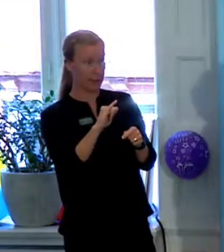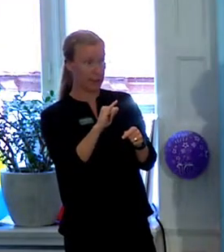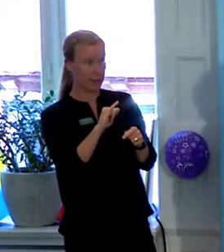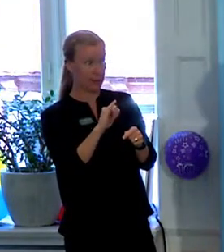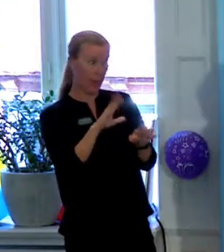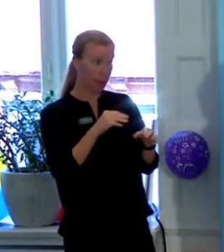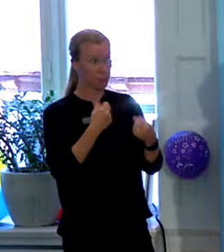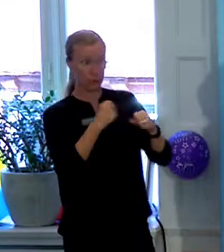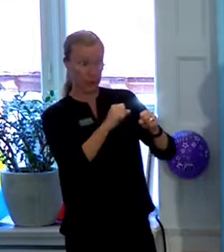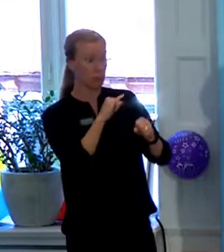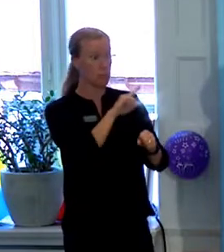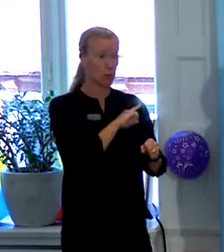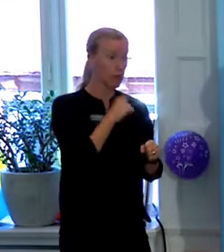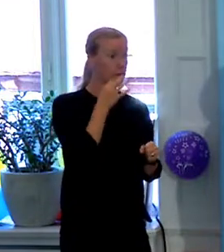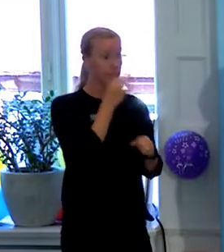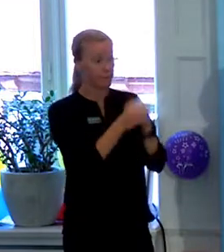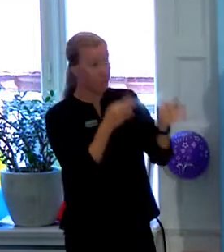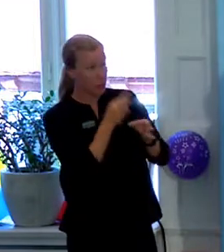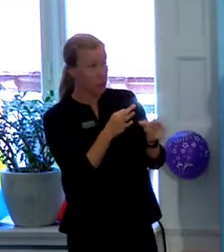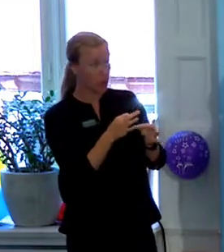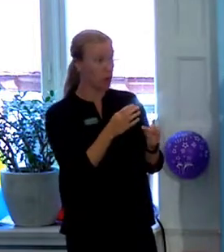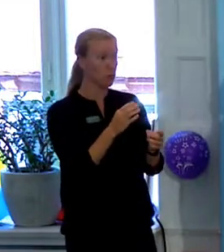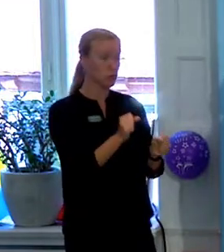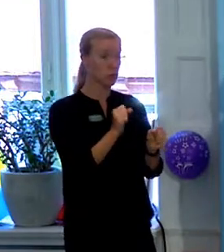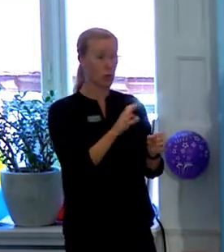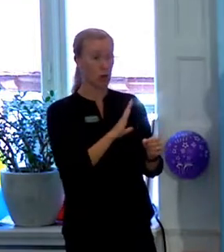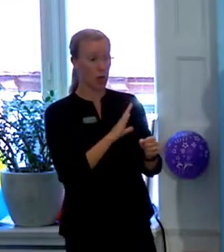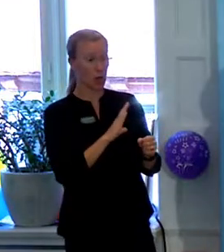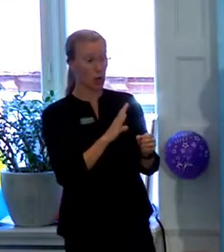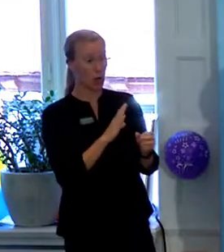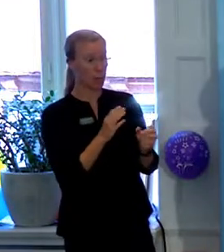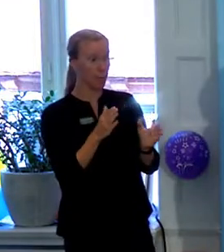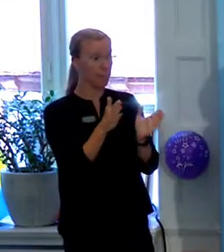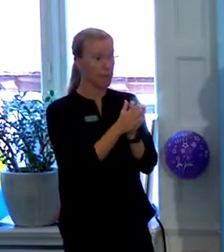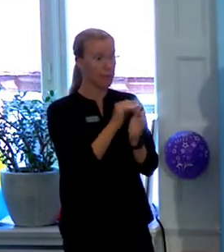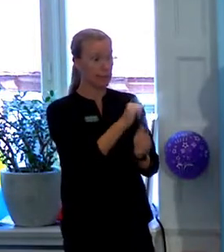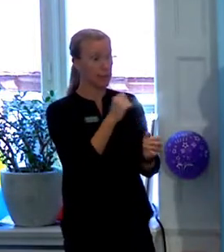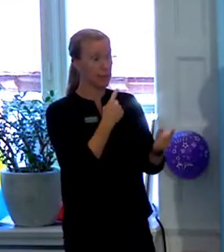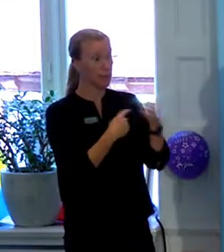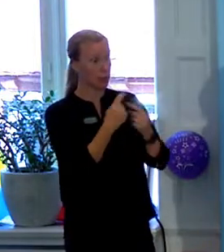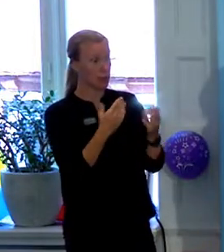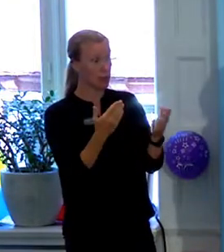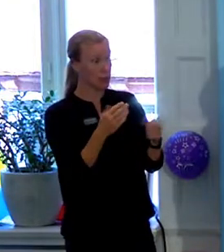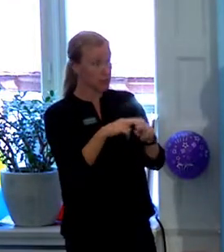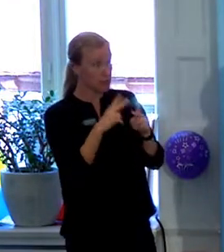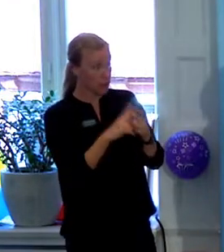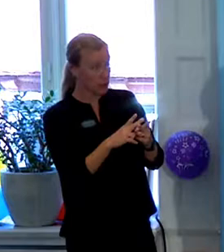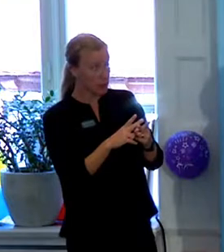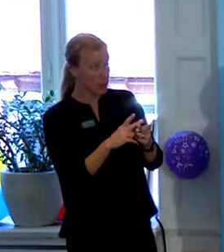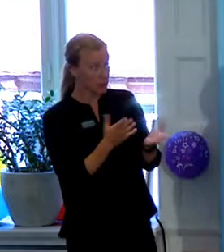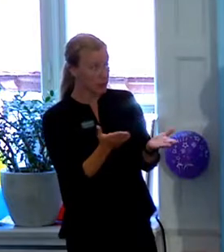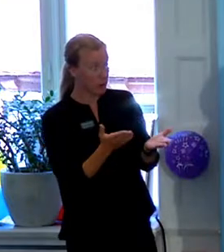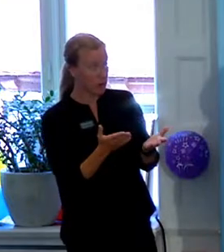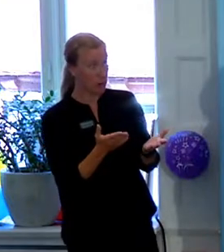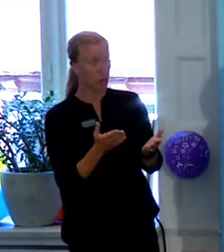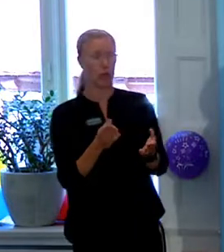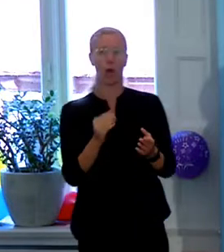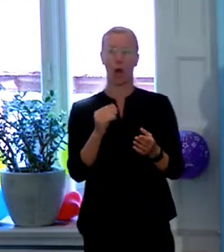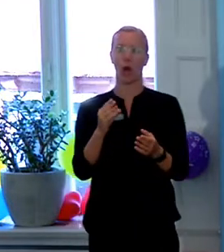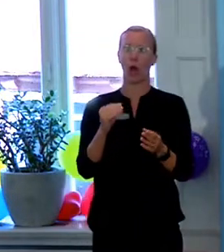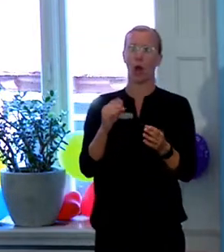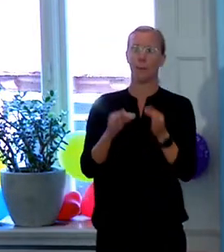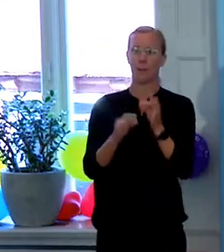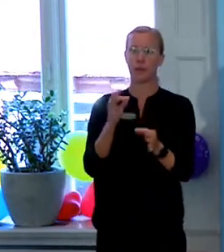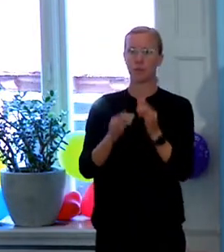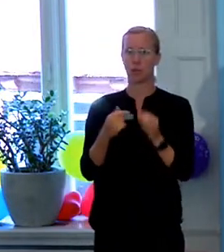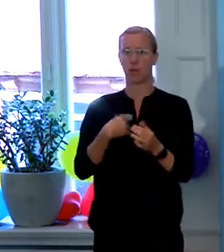Hon blev i vissa läger ombedd att tona ner sig i debatten. Känner du till det? Ja, det påstås det.